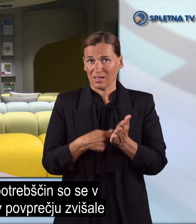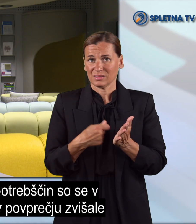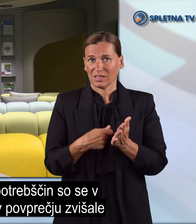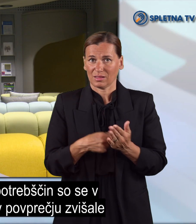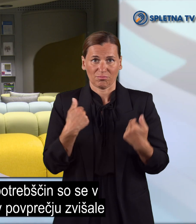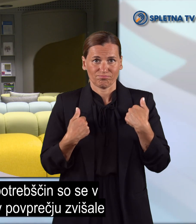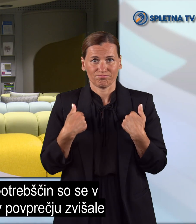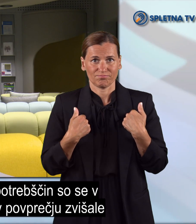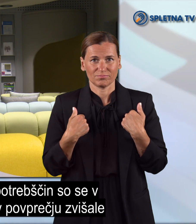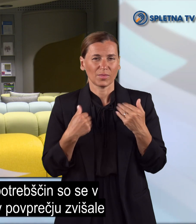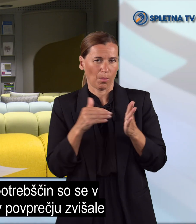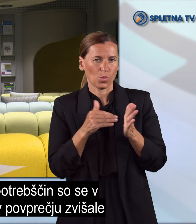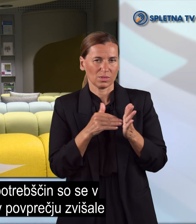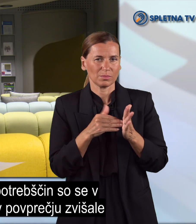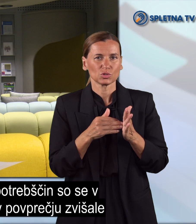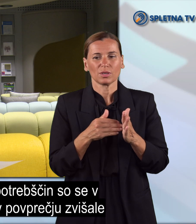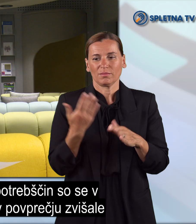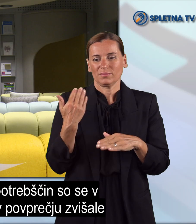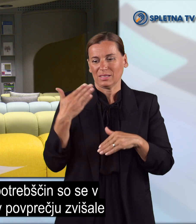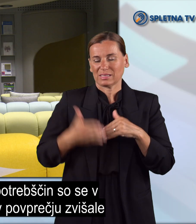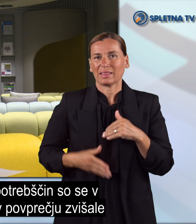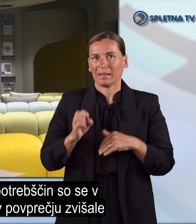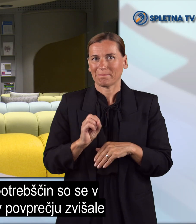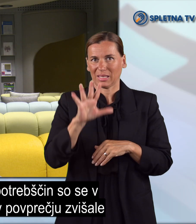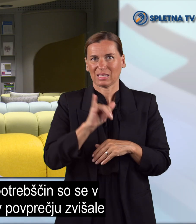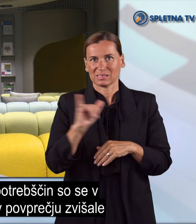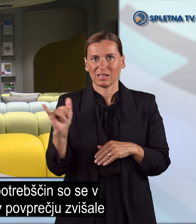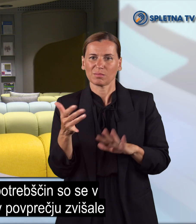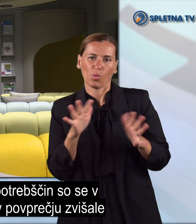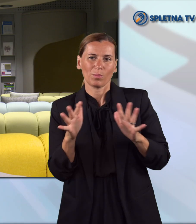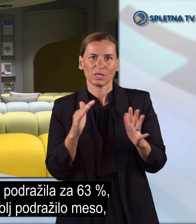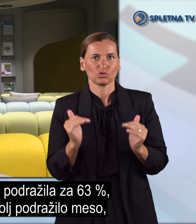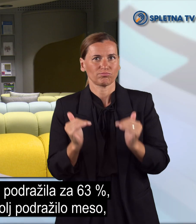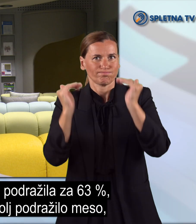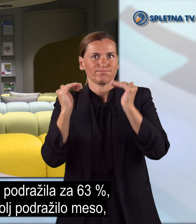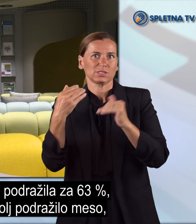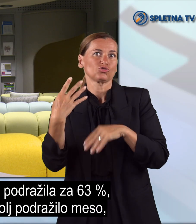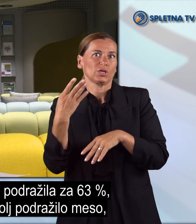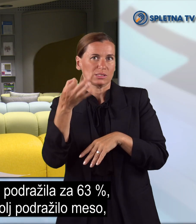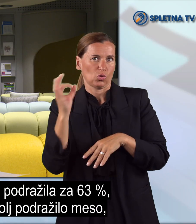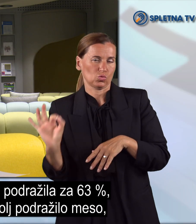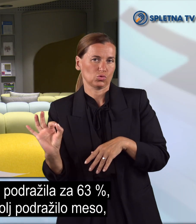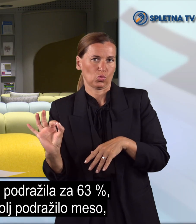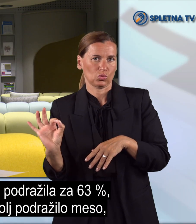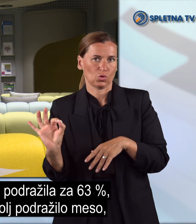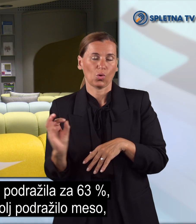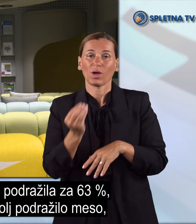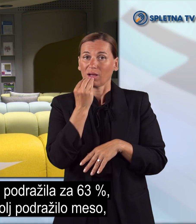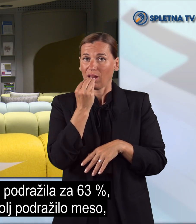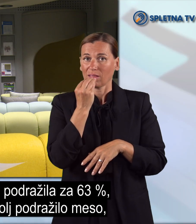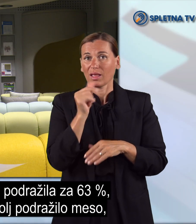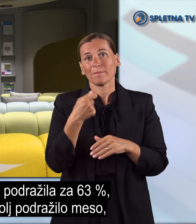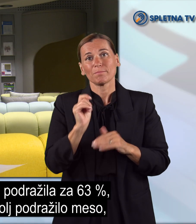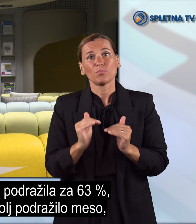Cene življenjskih potrebščin so se v zadnjih 15 letih v povprečju zvišale za 40%. Hrana se